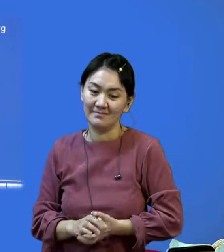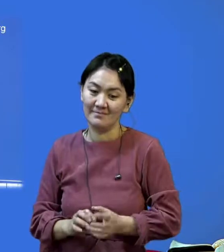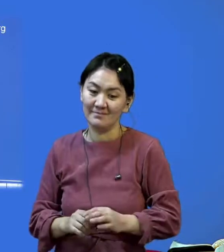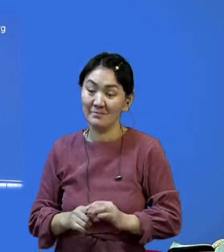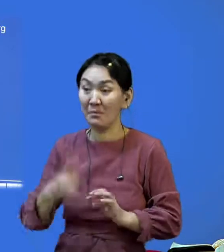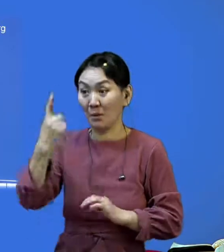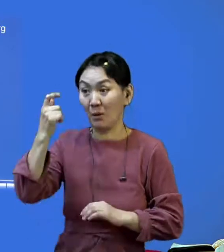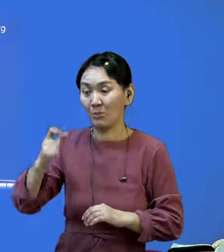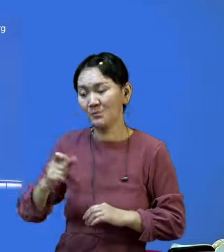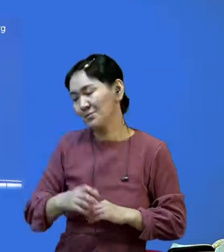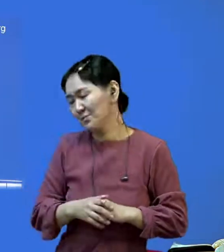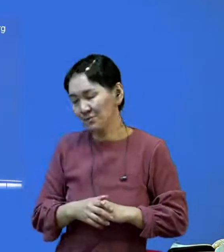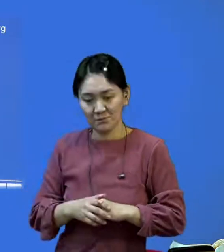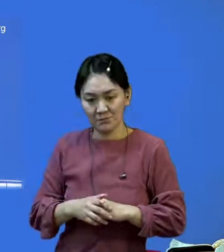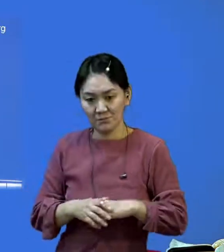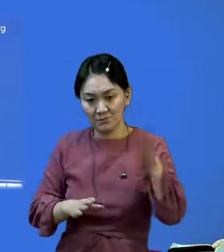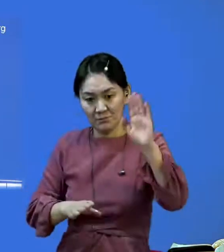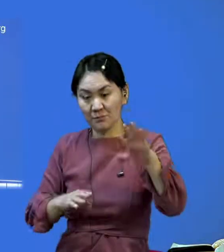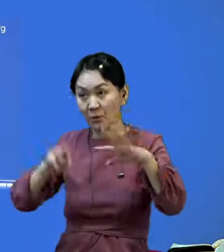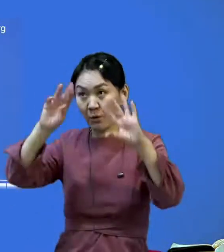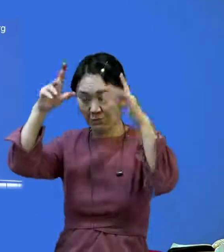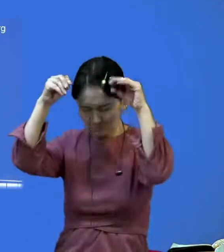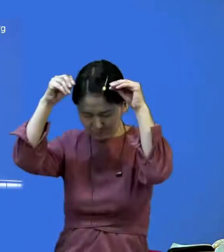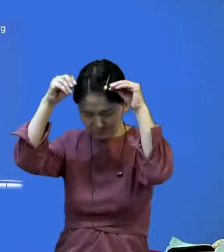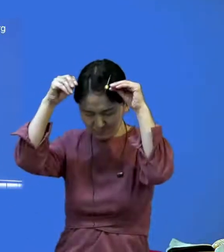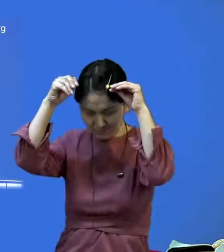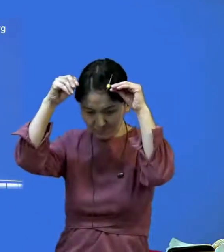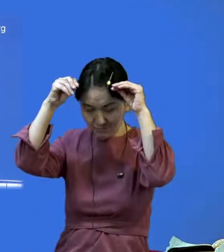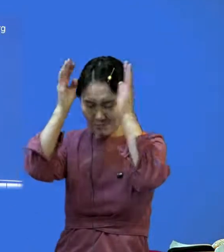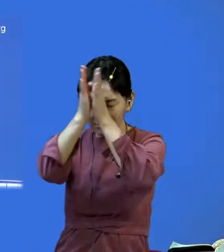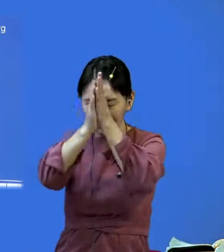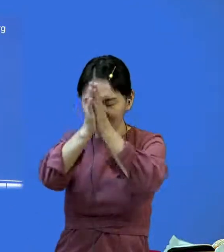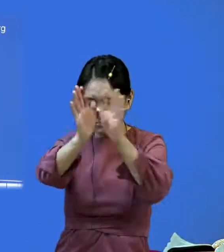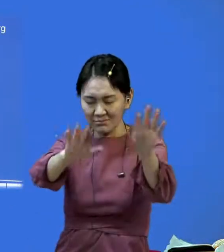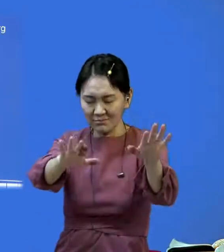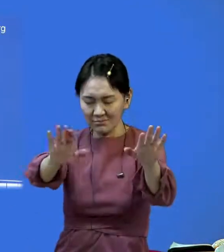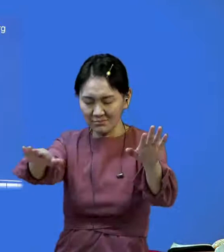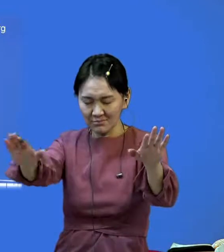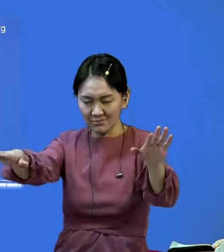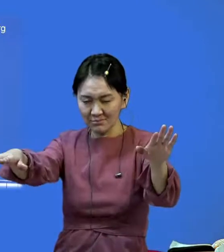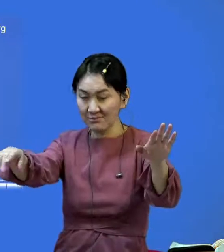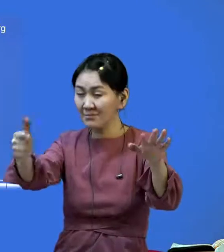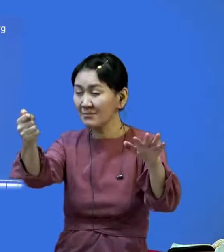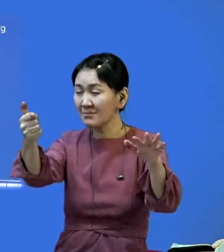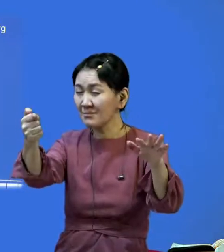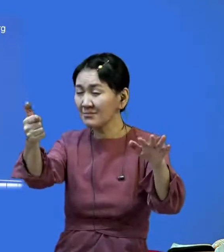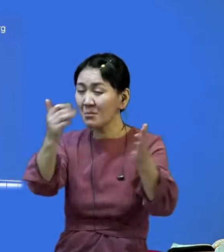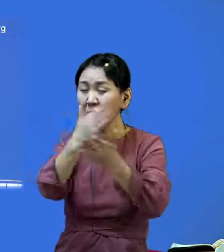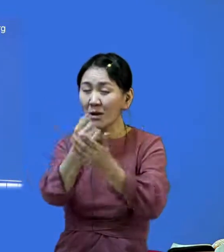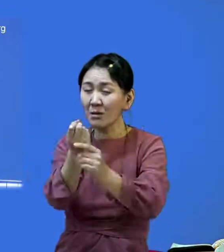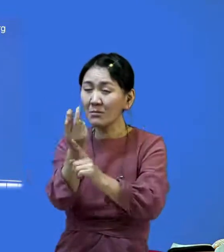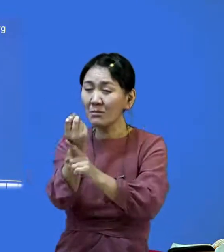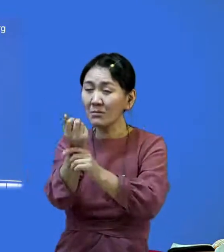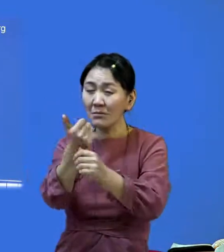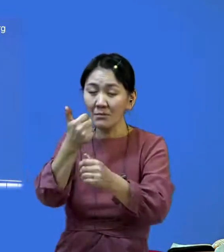Нэг хүн гинт тогн тасарцсан. Яа тас арахгүй байна. Асаагур байна уу гэлтгсэн.